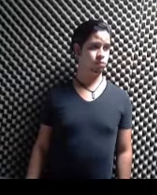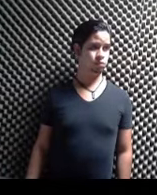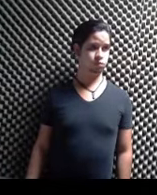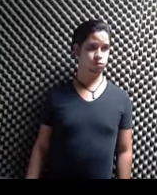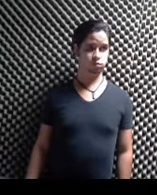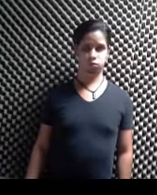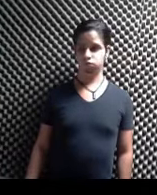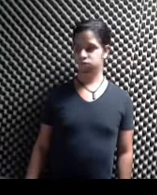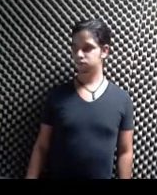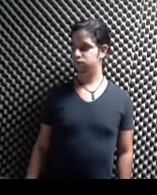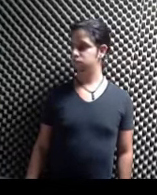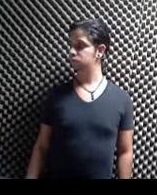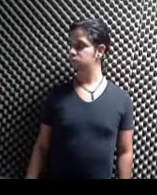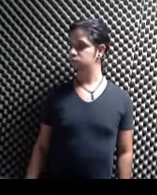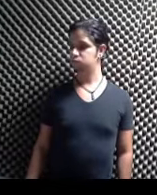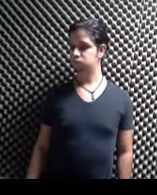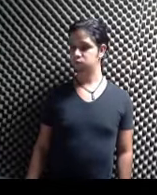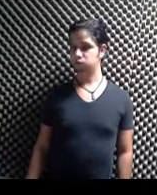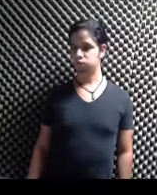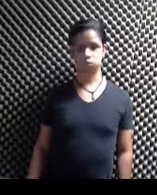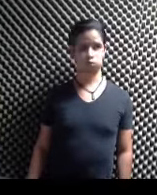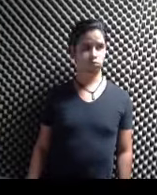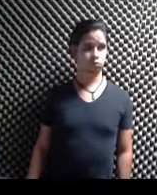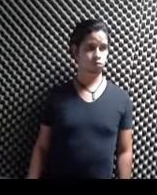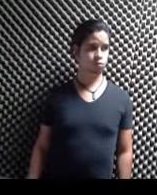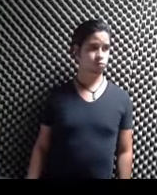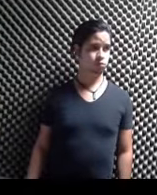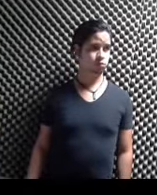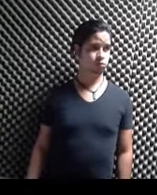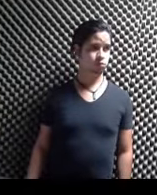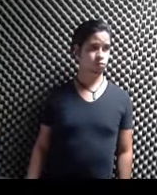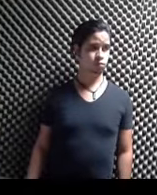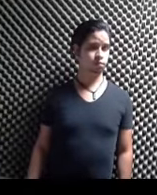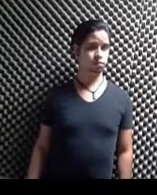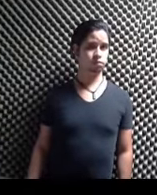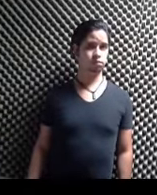Ponce las quenepas, ostiones, boquerón, Mayagüez, brazos gitanos y Bayamón el chicharrón.